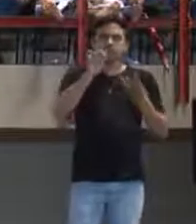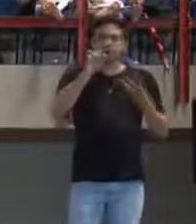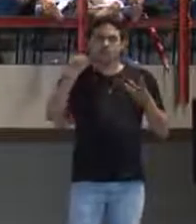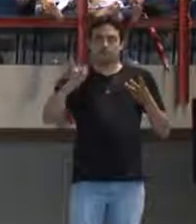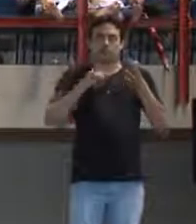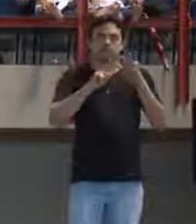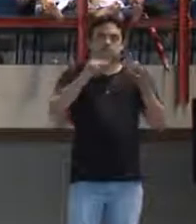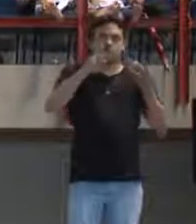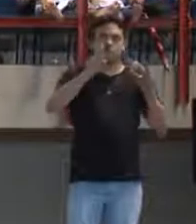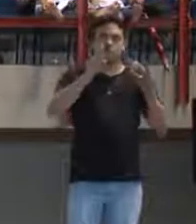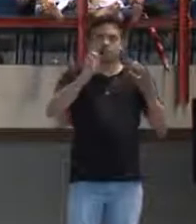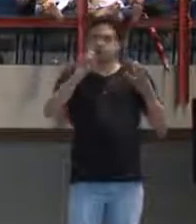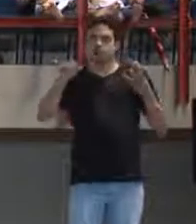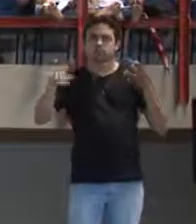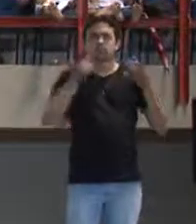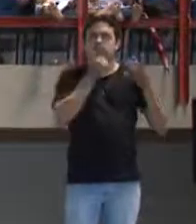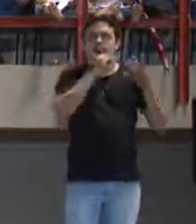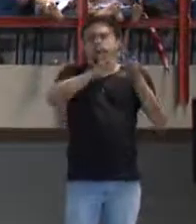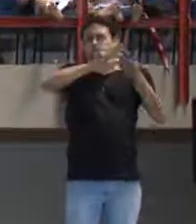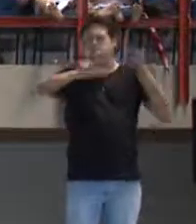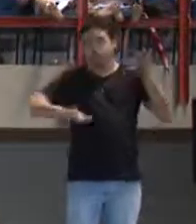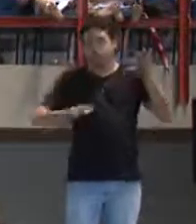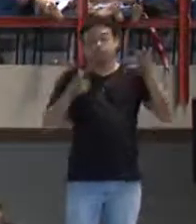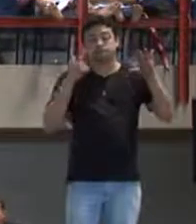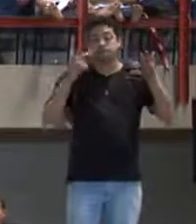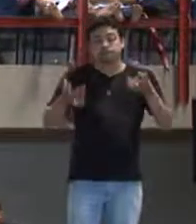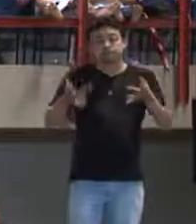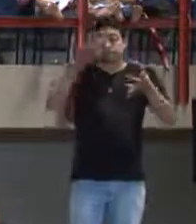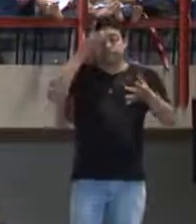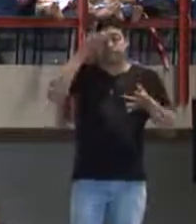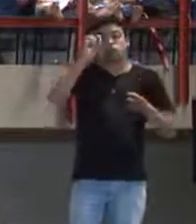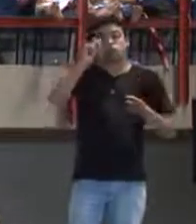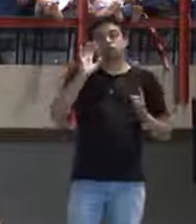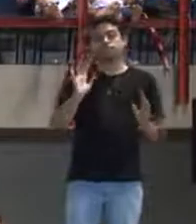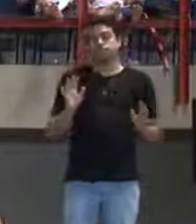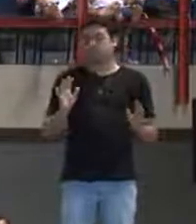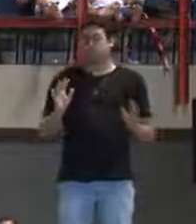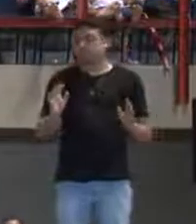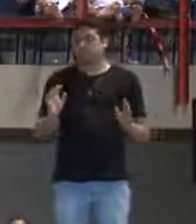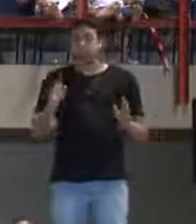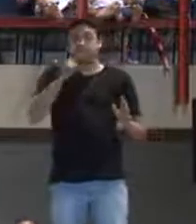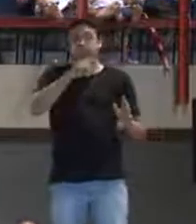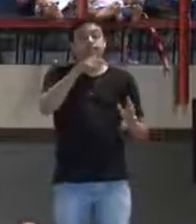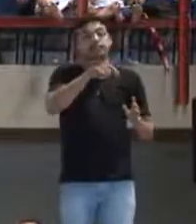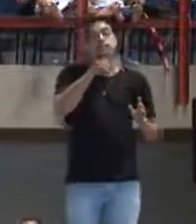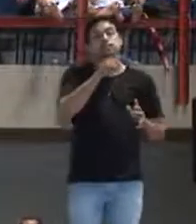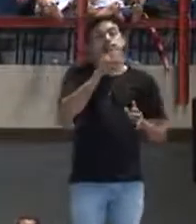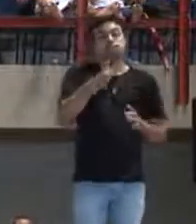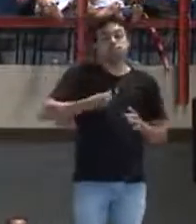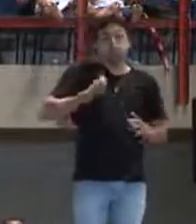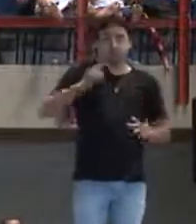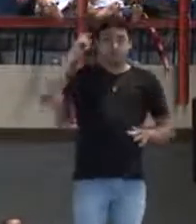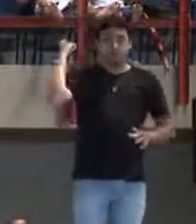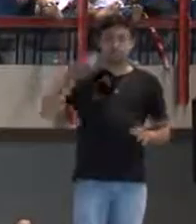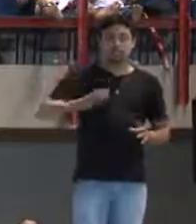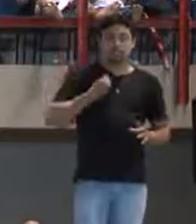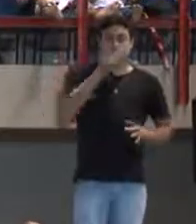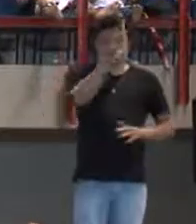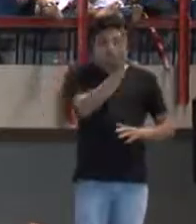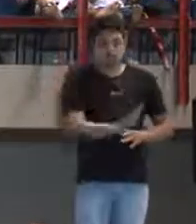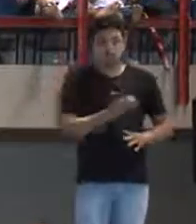Tupis, Guaranis, etc. O problema que eu preciso que vocês entendam é o seguinte. Esses índios que existiam no